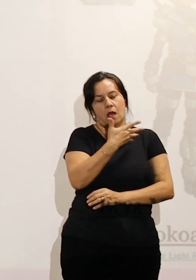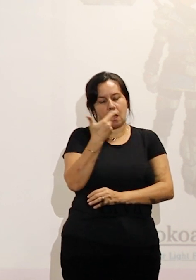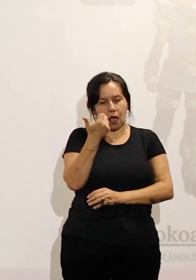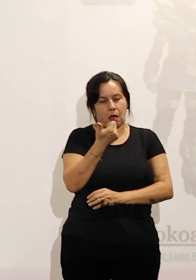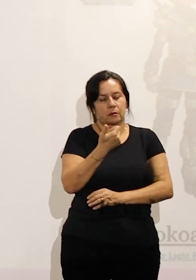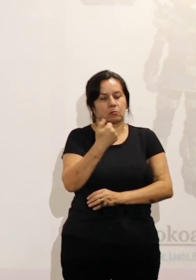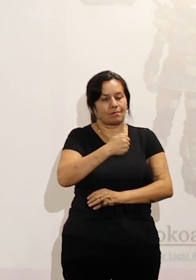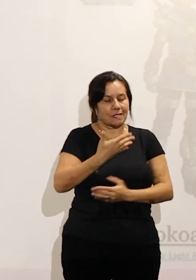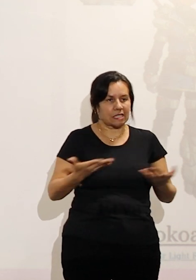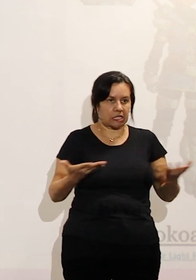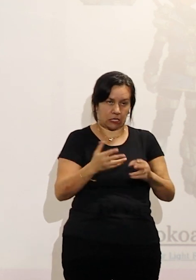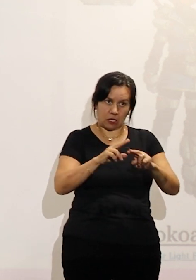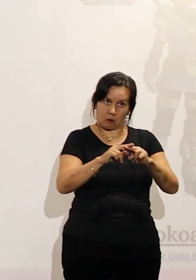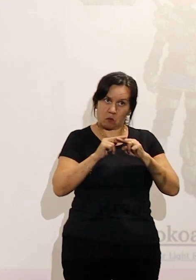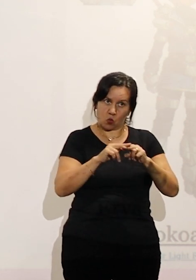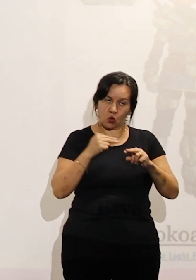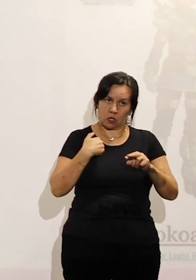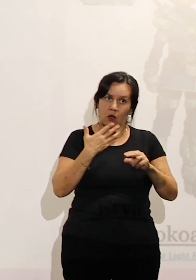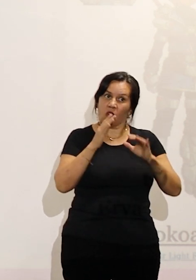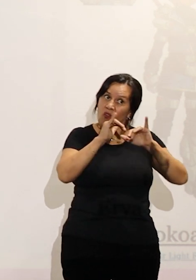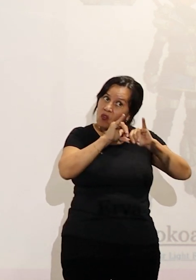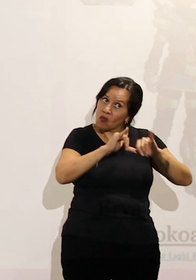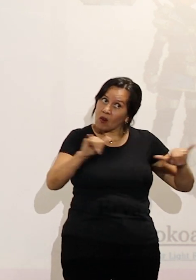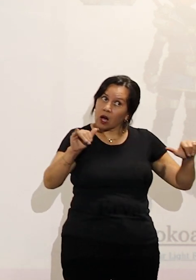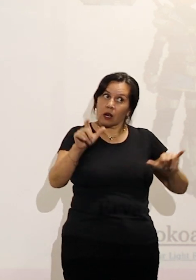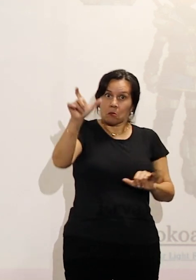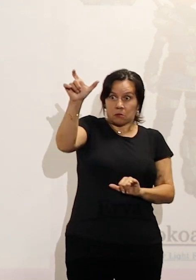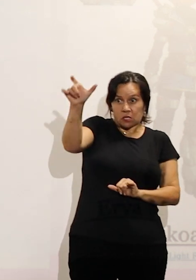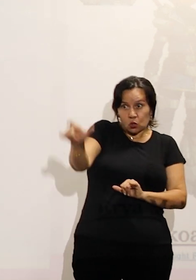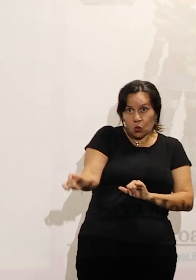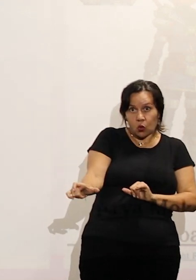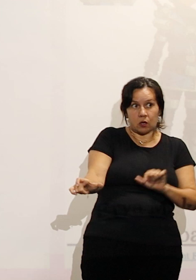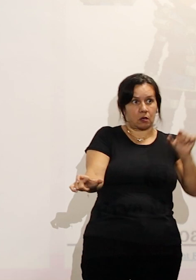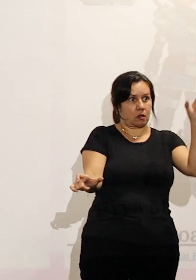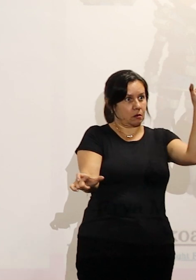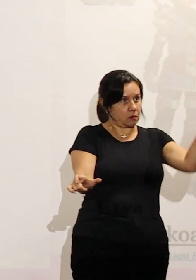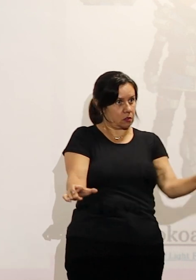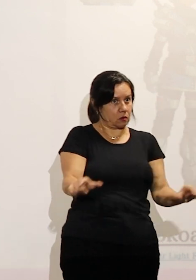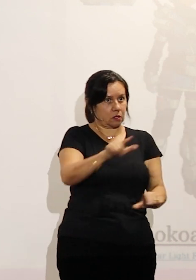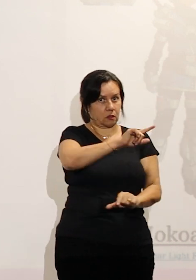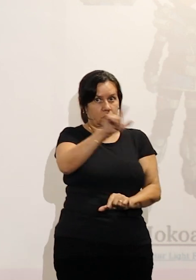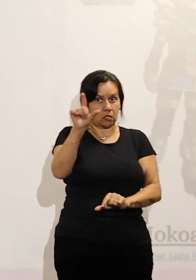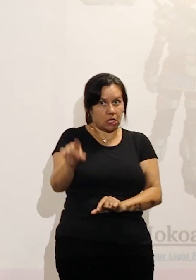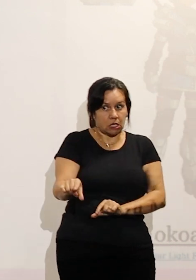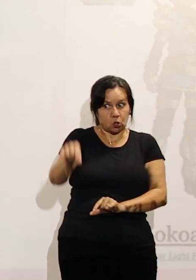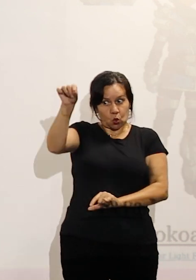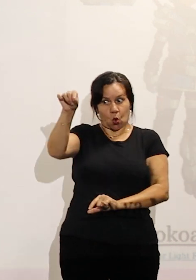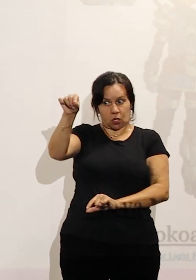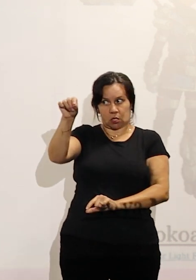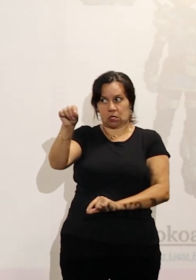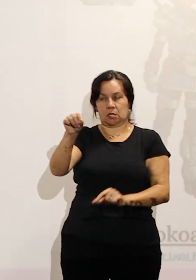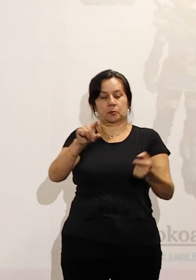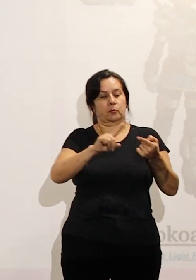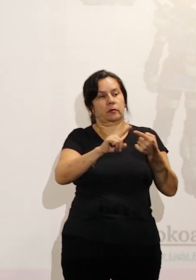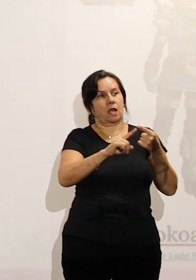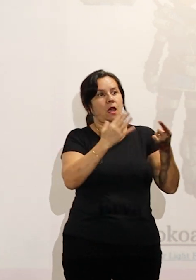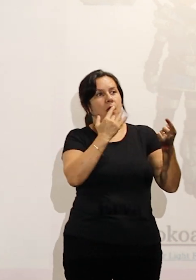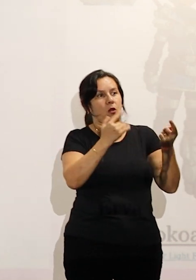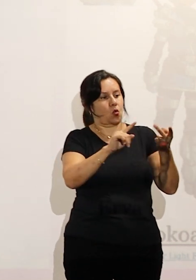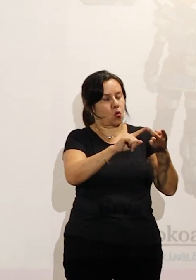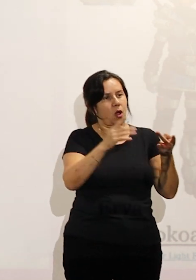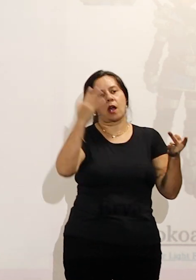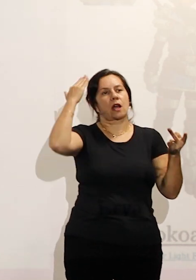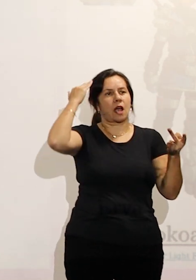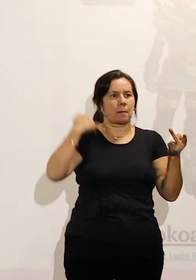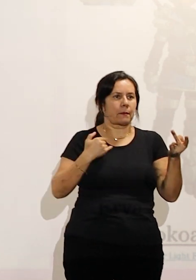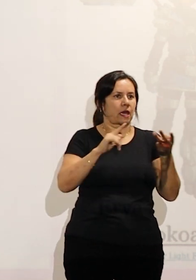Então, e é uma coisa que eu falo muito. O personagem, quando você define ele, seja as cores, o tipo de cabelo, é